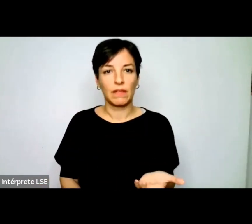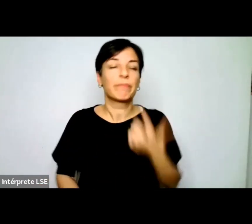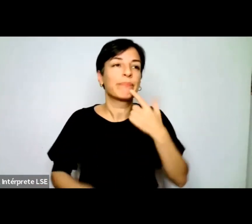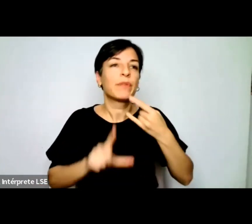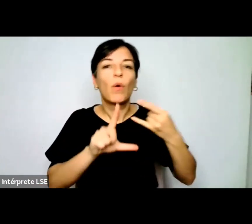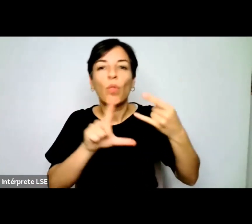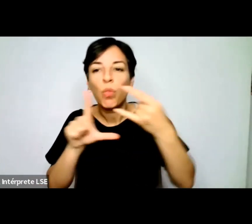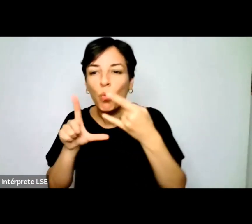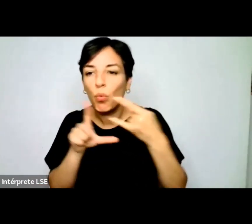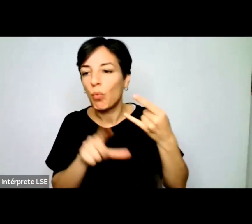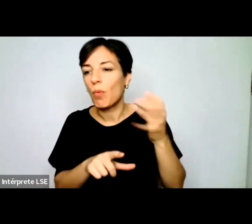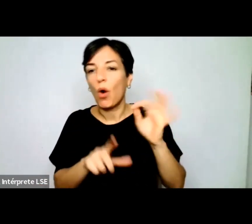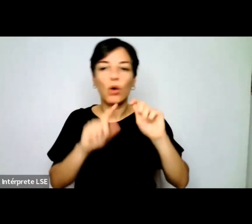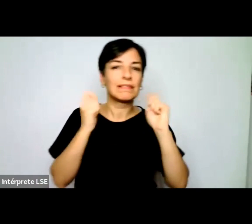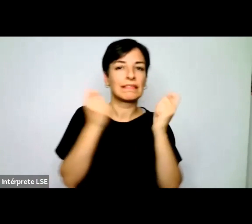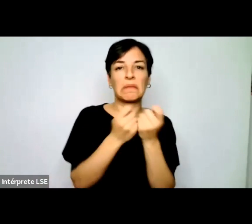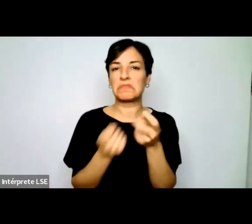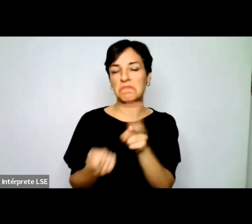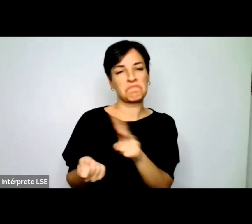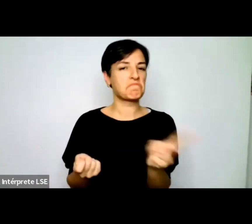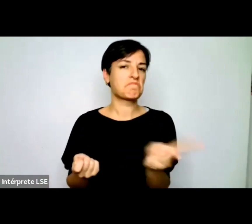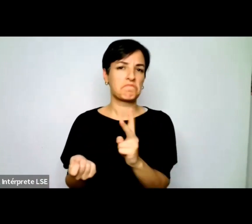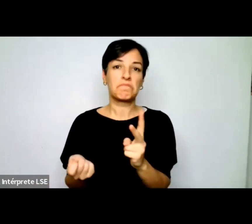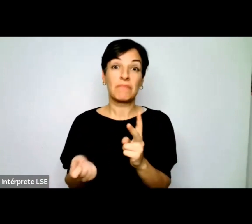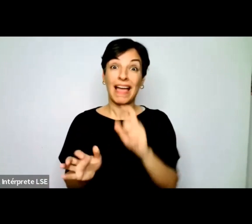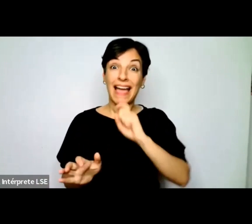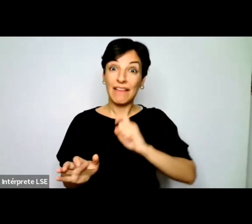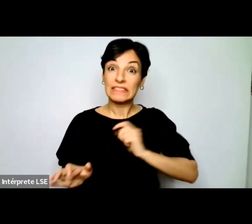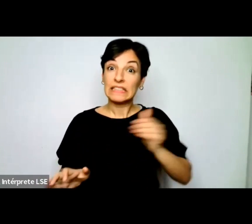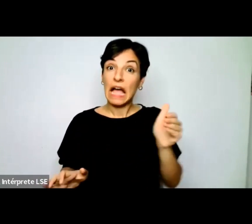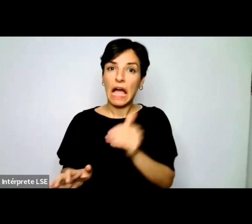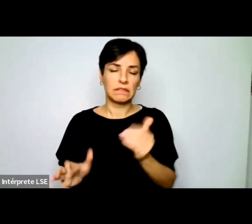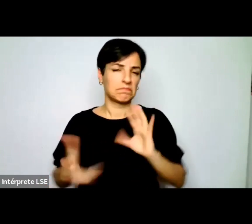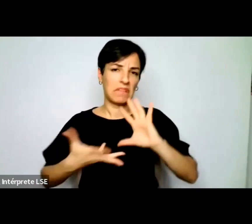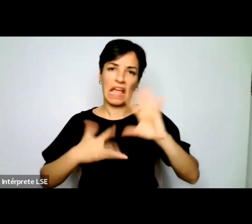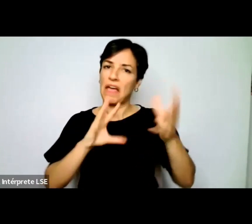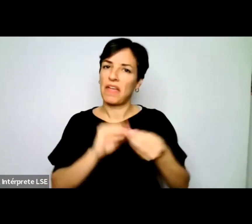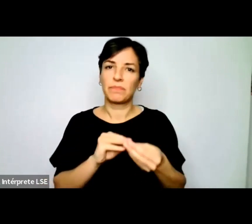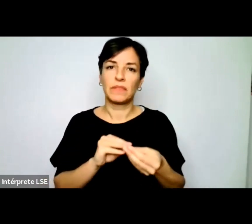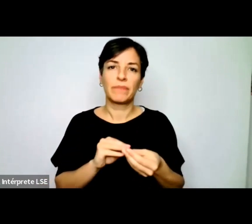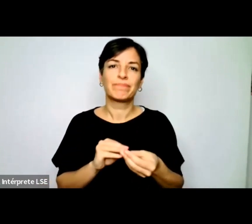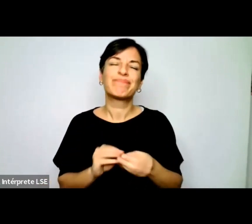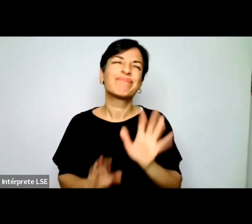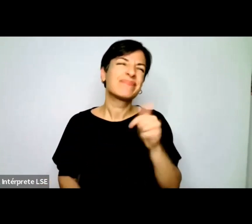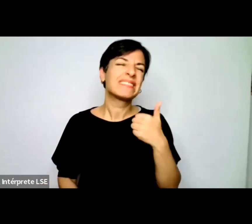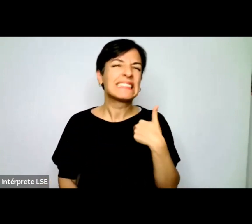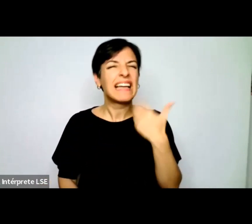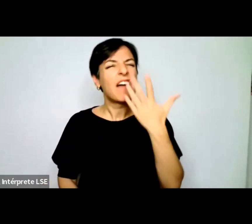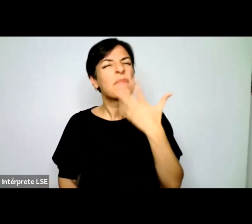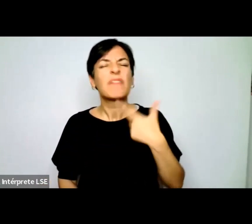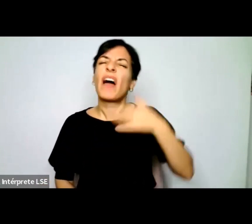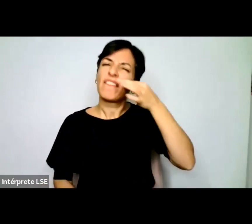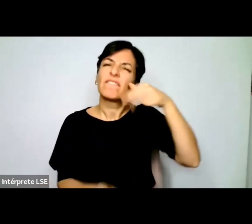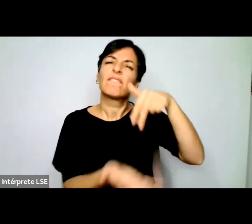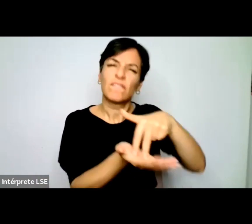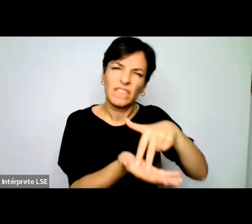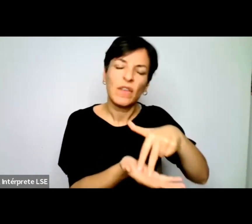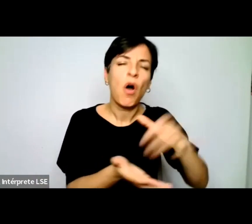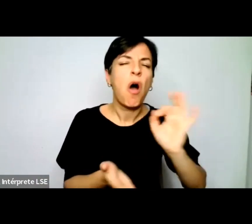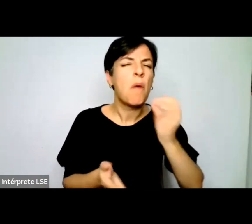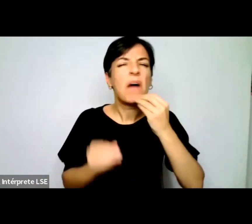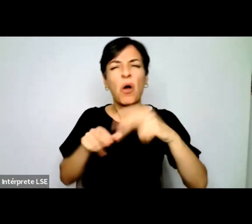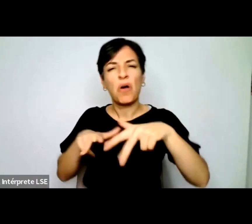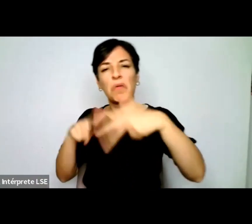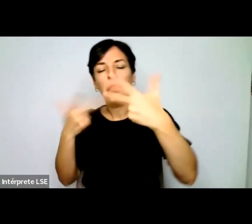o por la aplicación Teams. Eso nos lo podéis decir de antemano, pues mira, yo prefiero ir presencialmente o hacerlo a través de